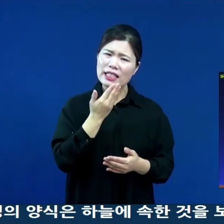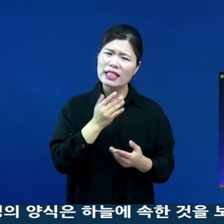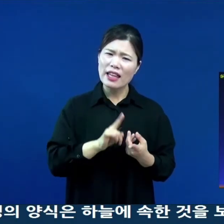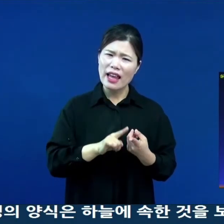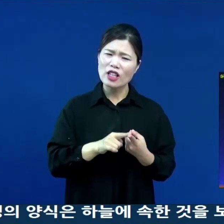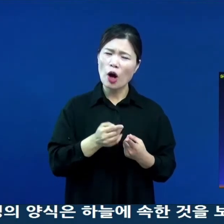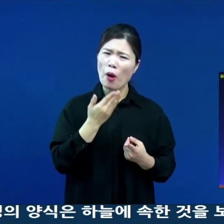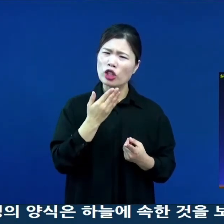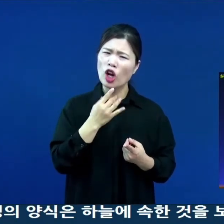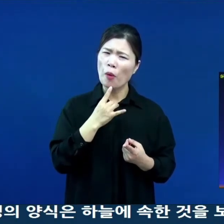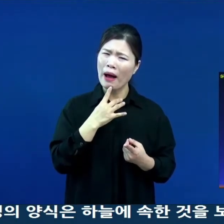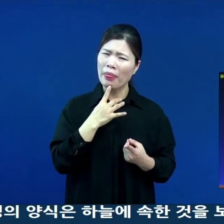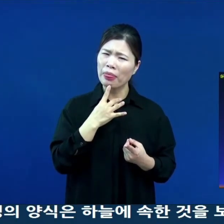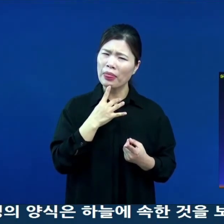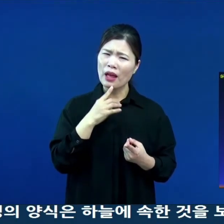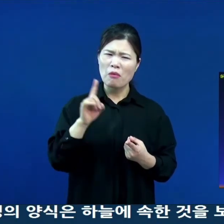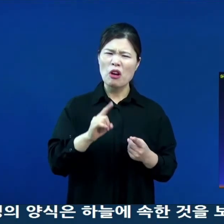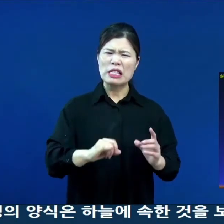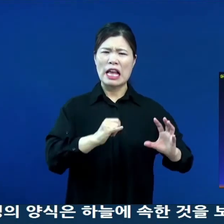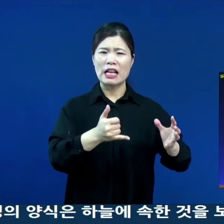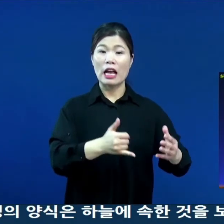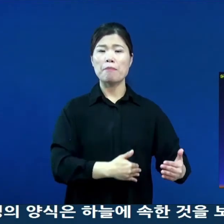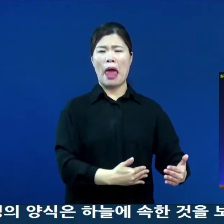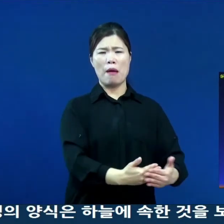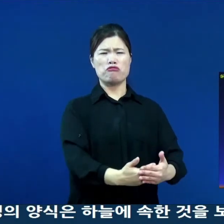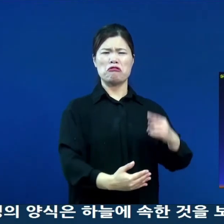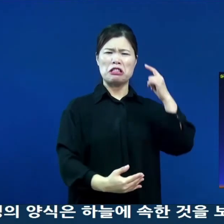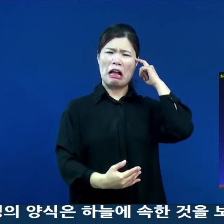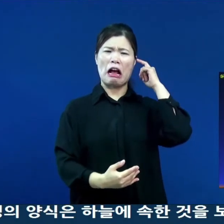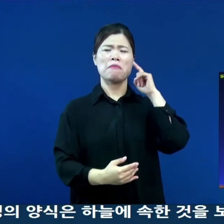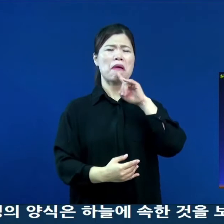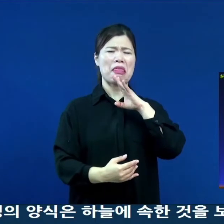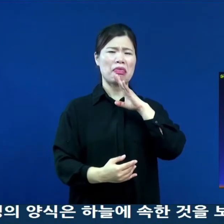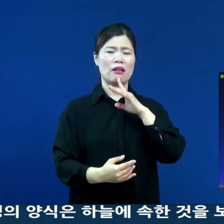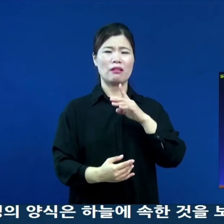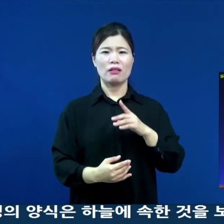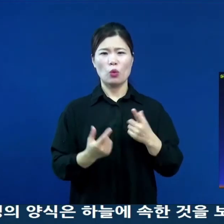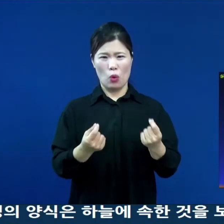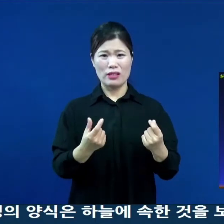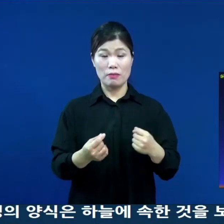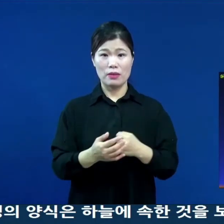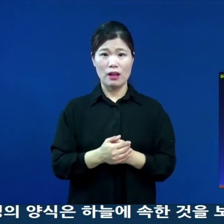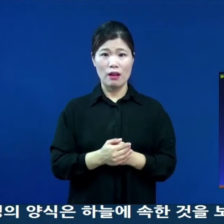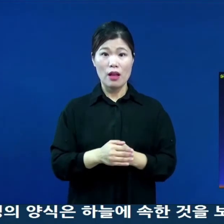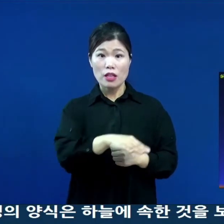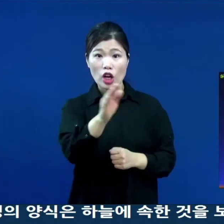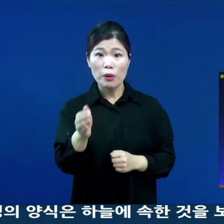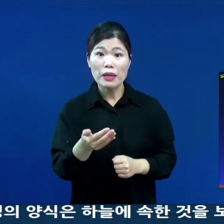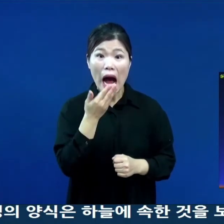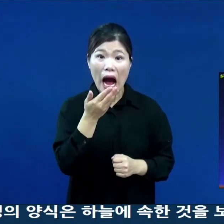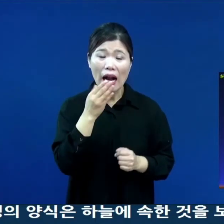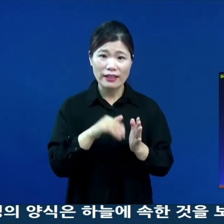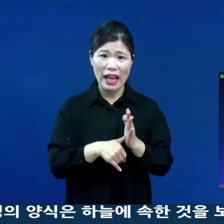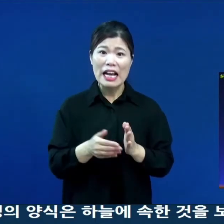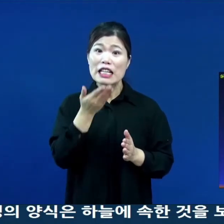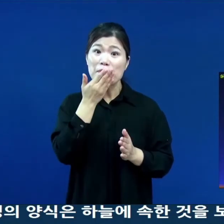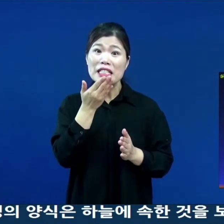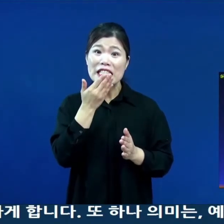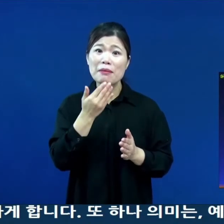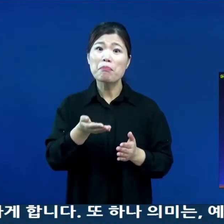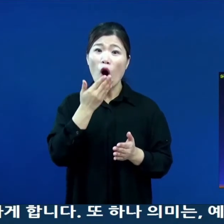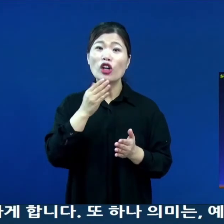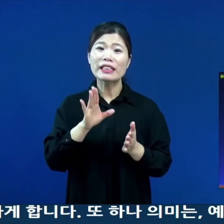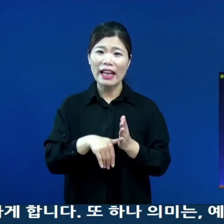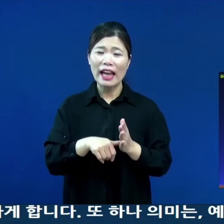관점, 배부를 생각하는 거. 근데 여러분, 양식을 보면, 우리가 음식을 먹으면 먹을 때